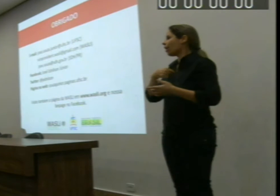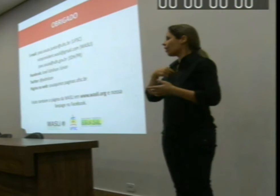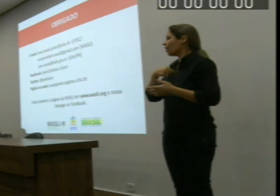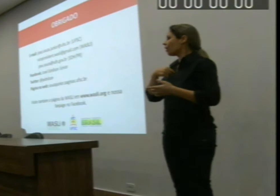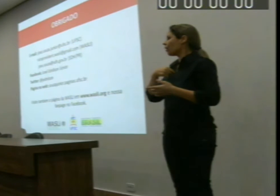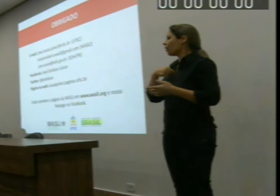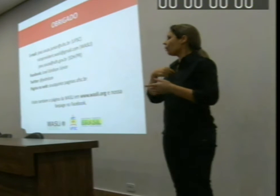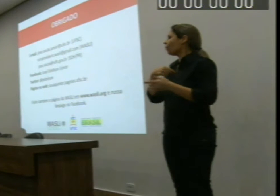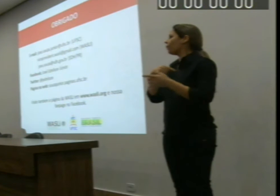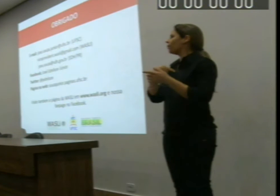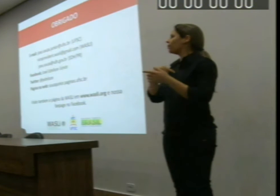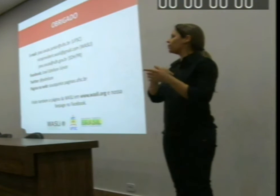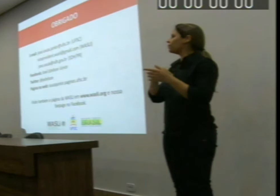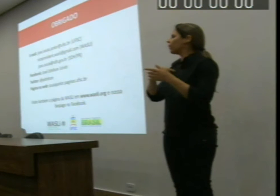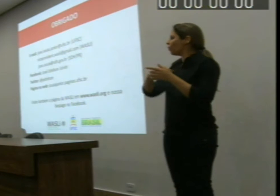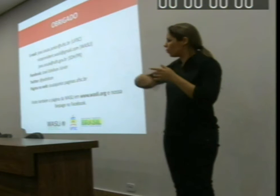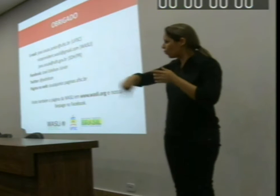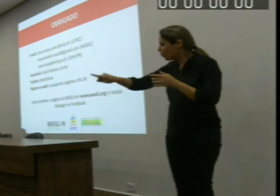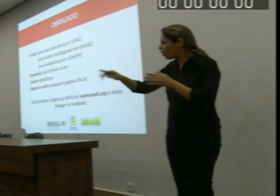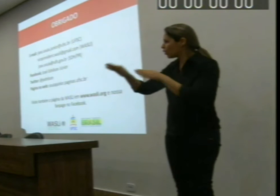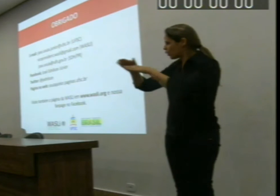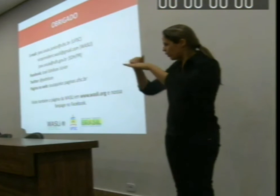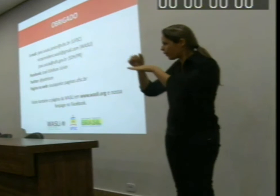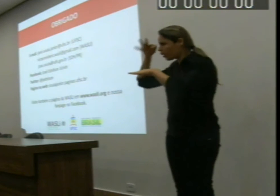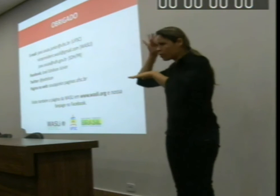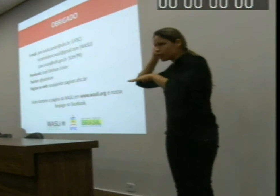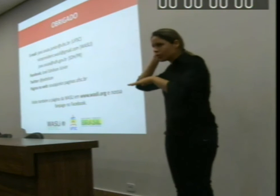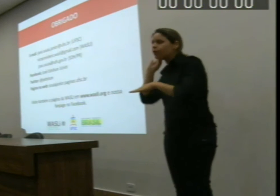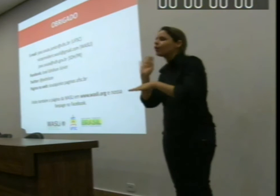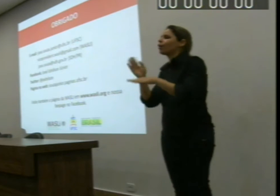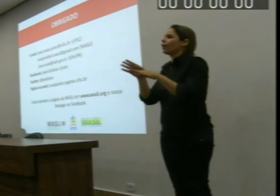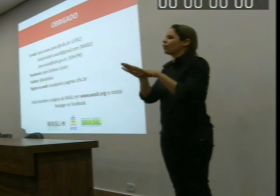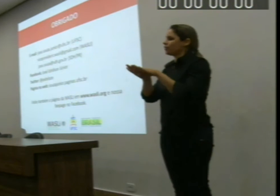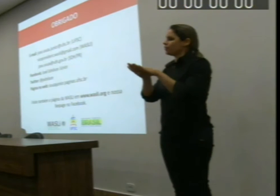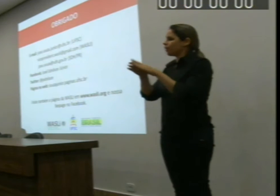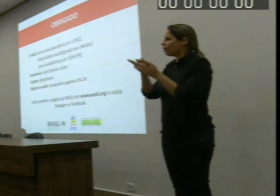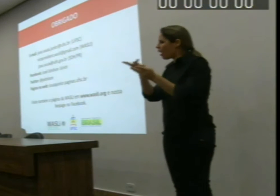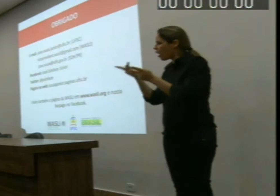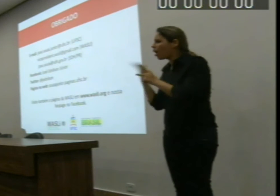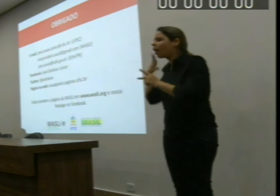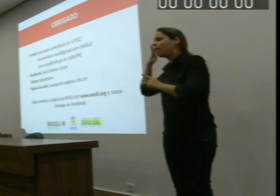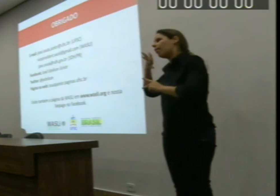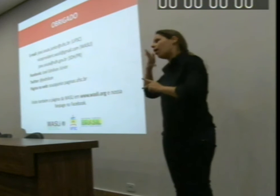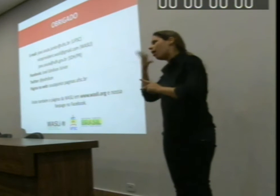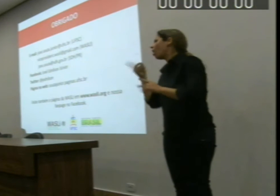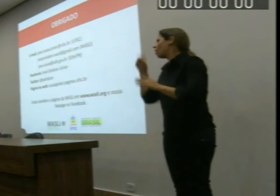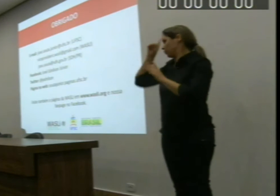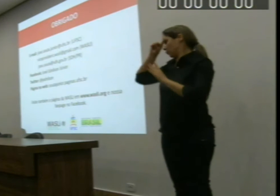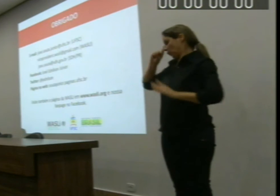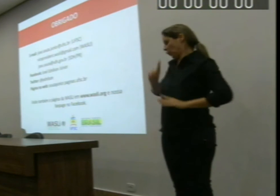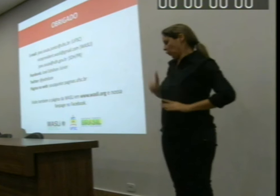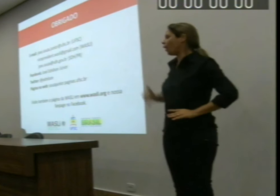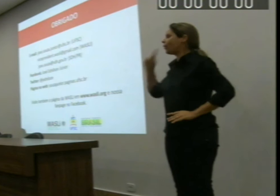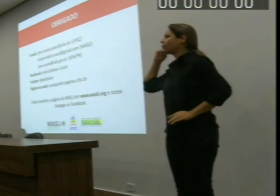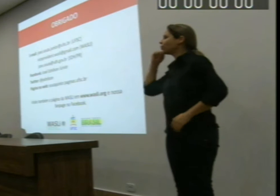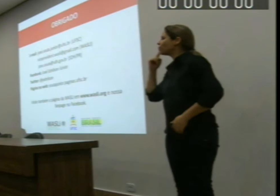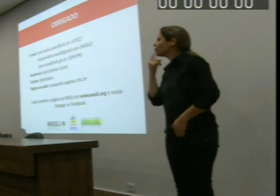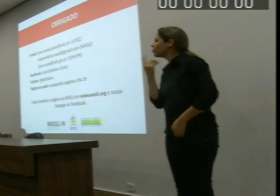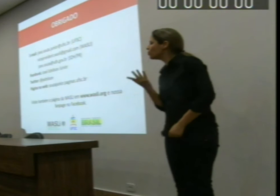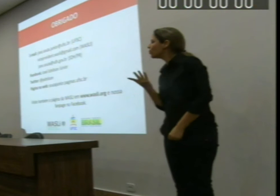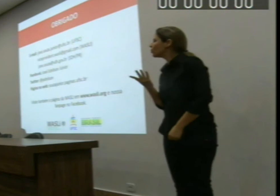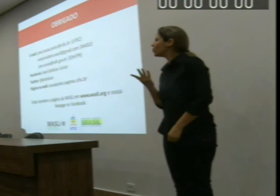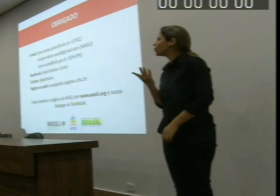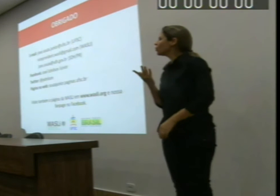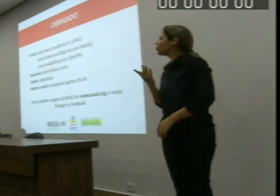eh acho que ele vai ir lá dar uma palestra por por surdos por direitos dos surdos eh eh vieram os